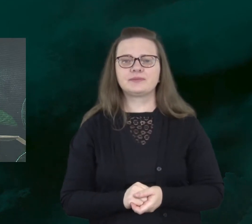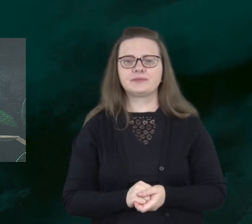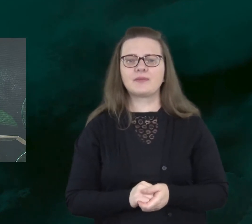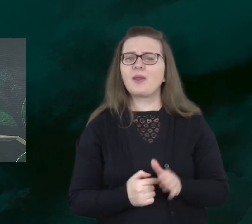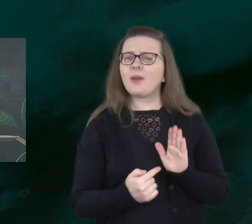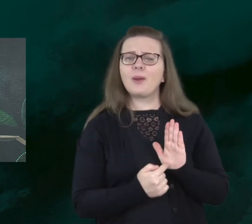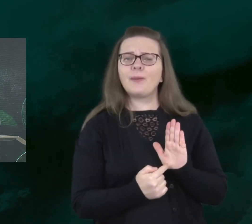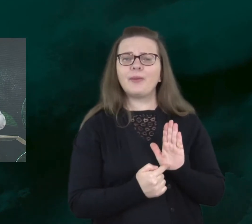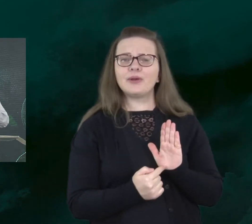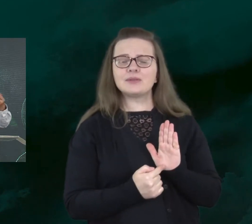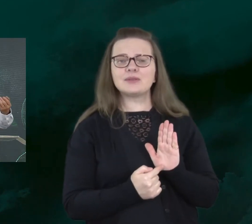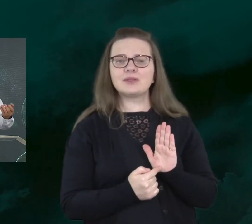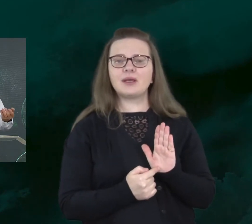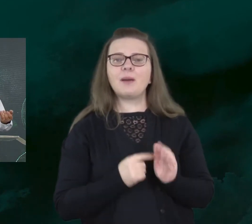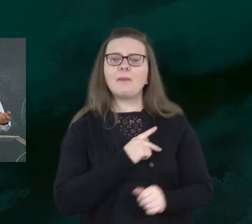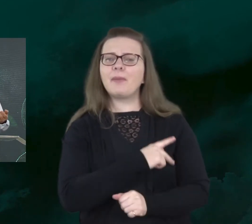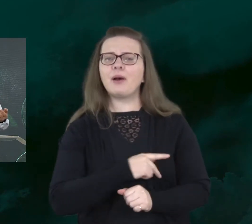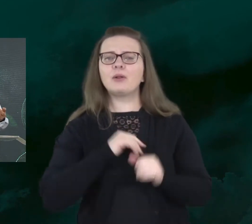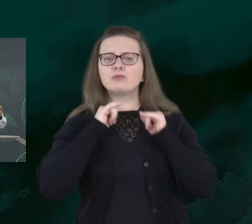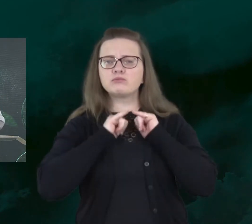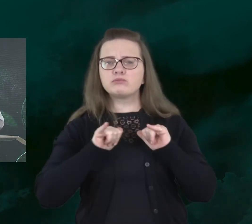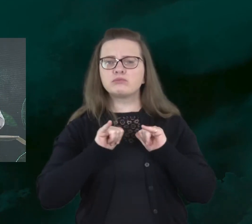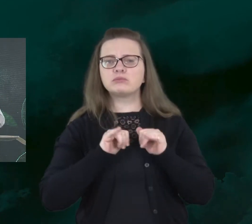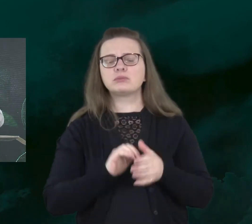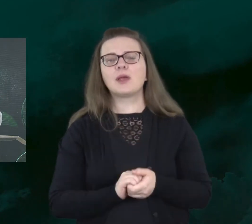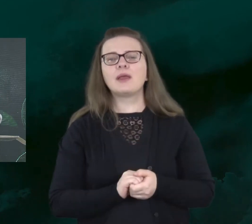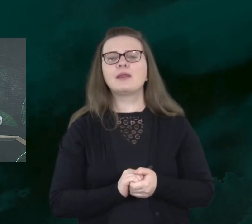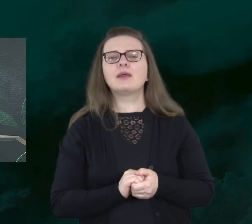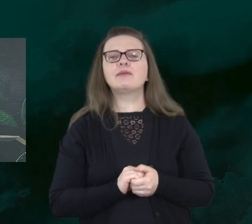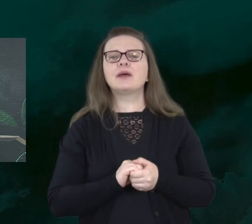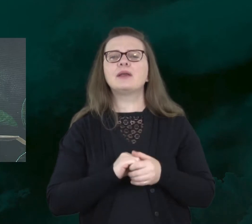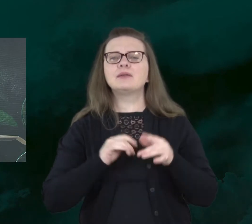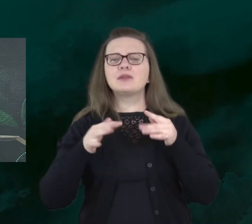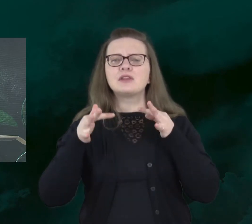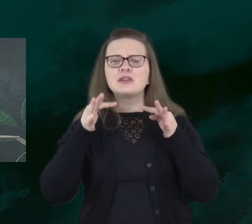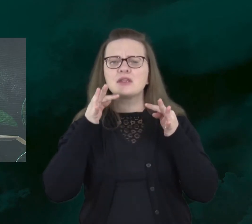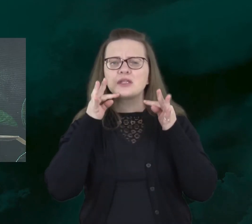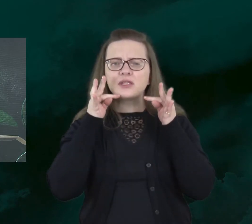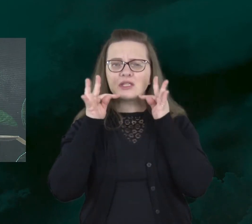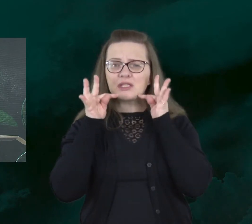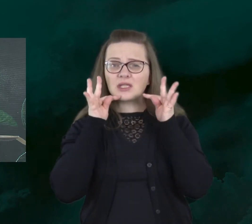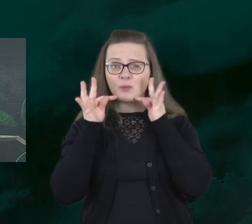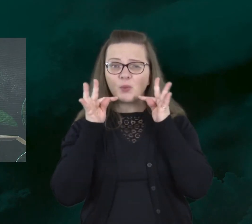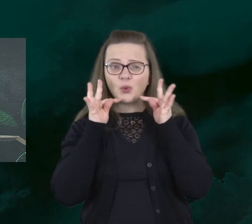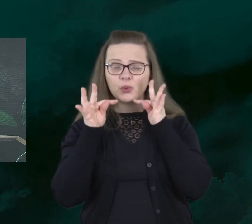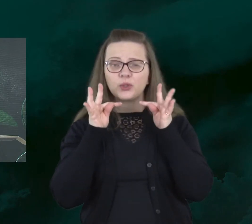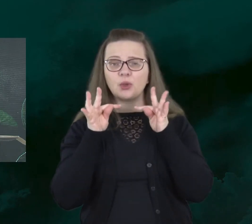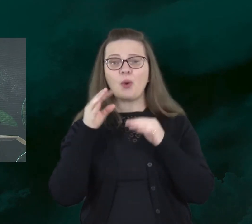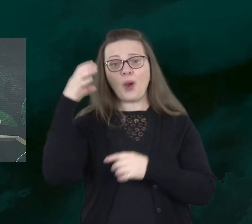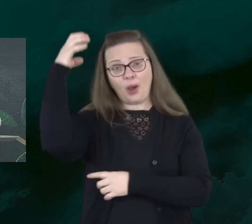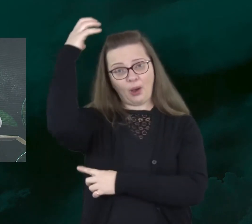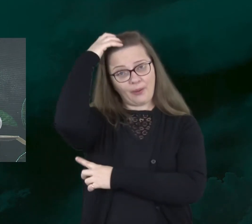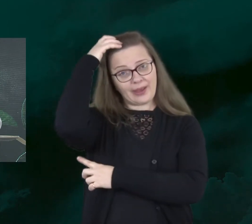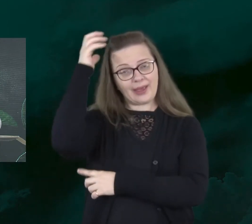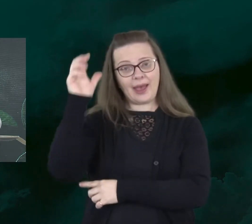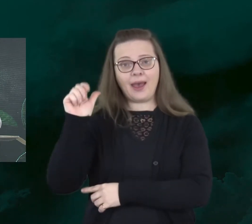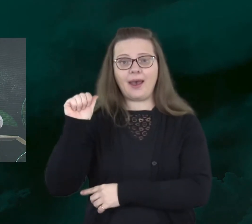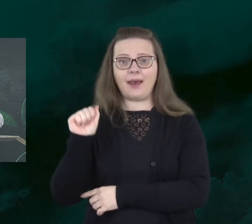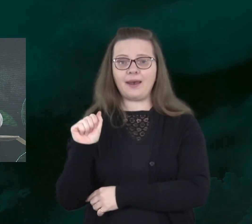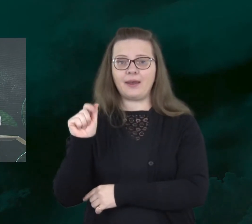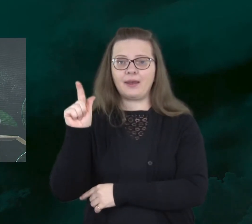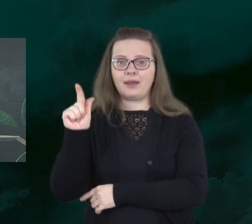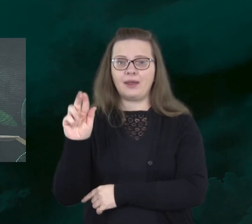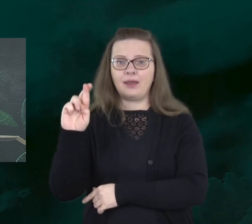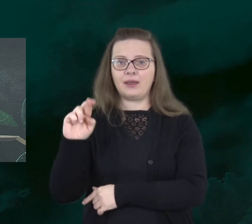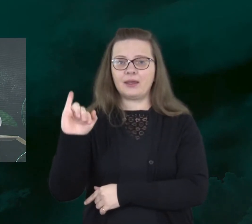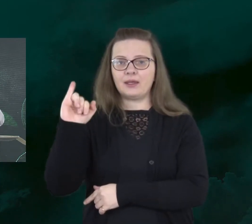ele diz, estava relatando, dando testemunho ao rei Agripa, né? Versículo 4, quanto